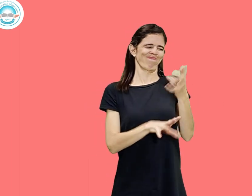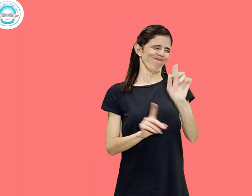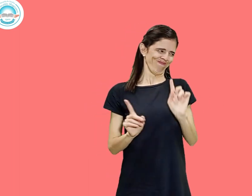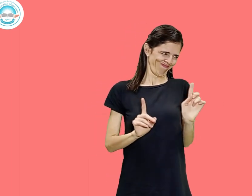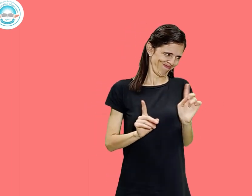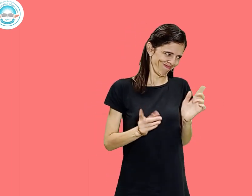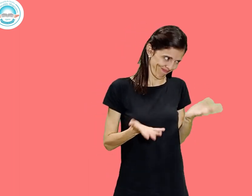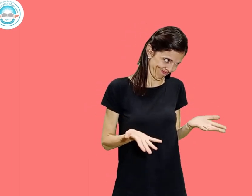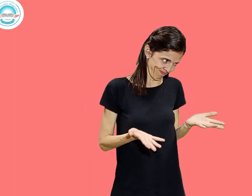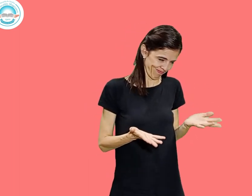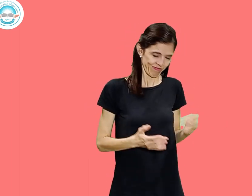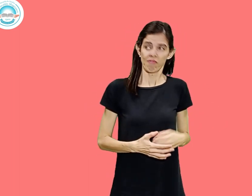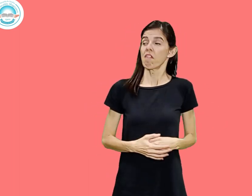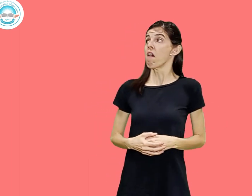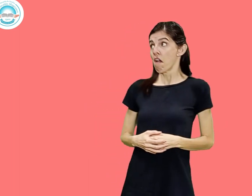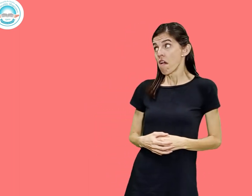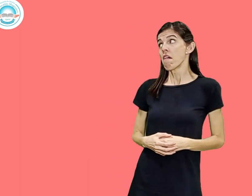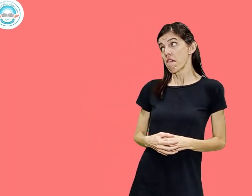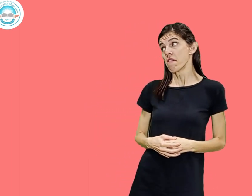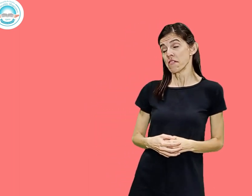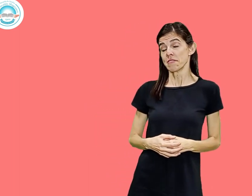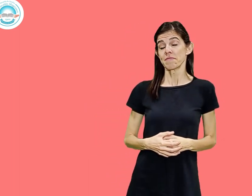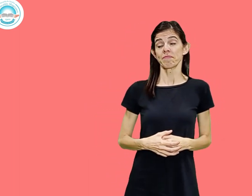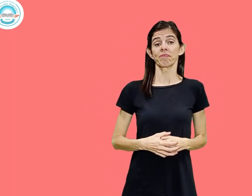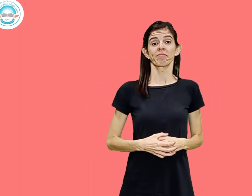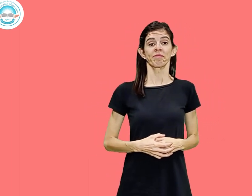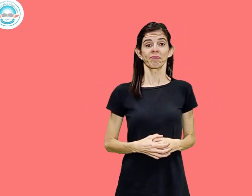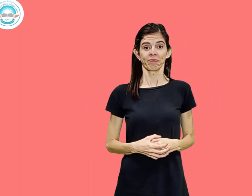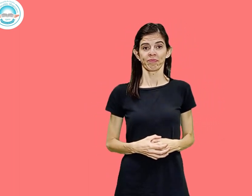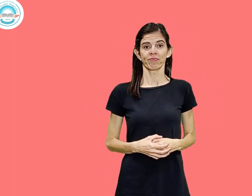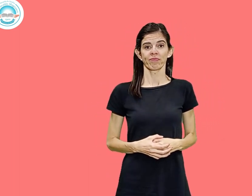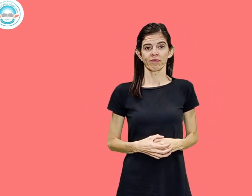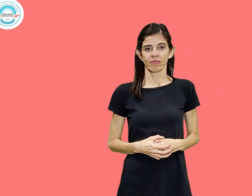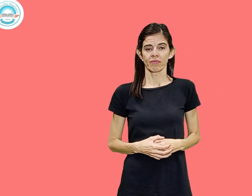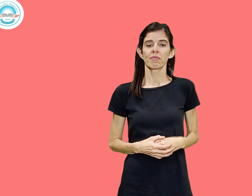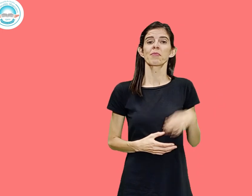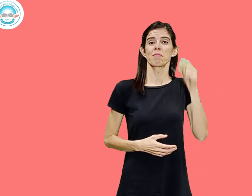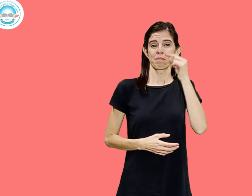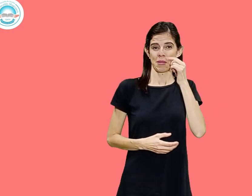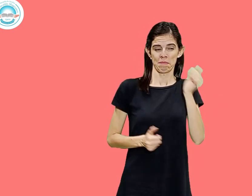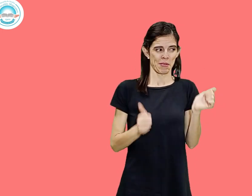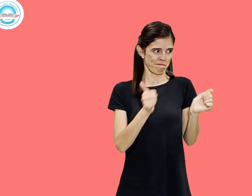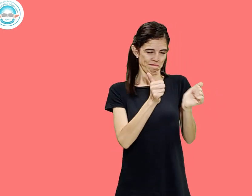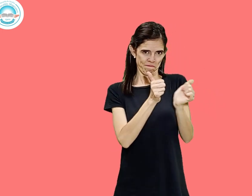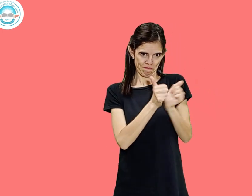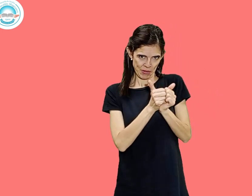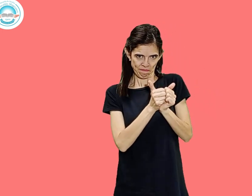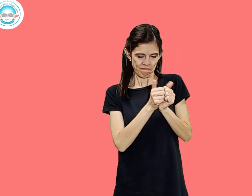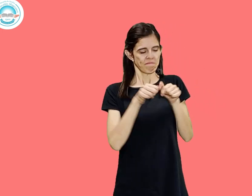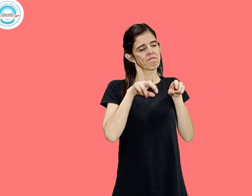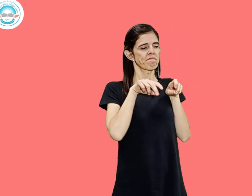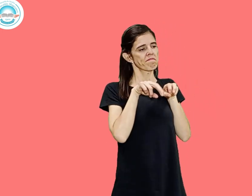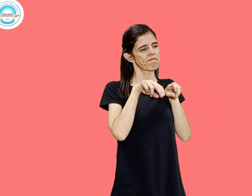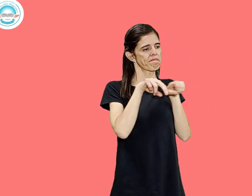hora sí y voy a traer unas rueditas mejores para que puedas ir más rápido las tuyas no son tan